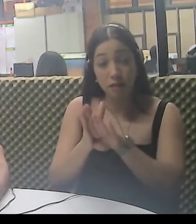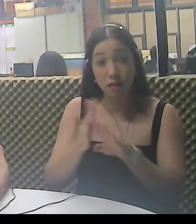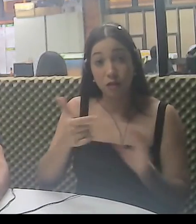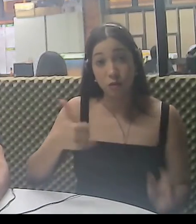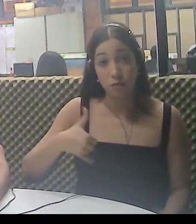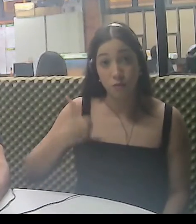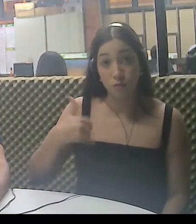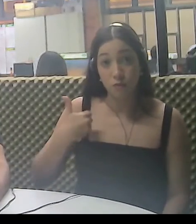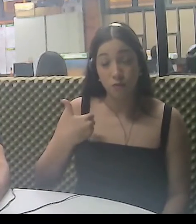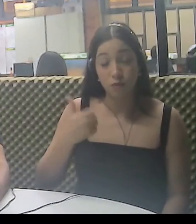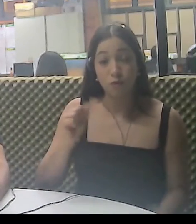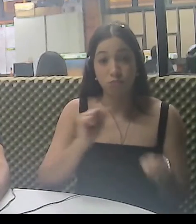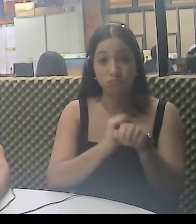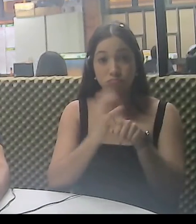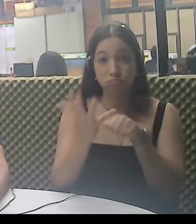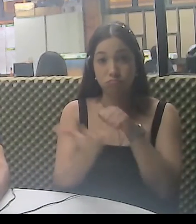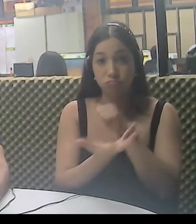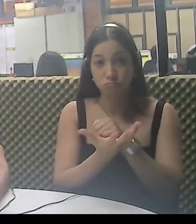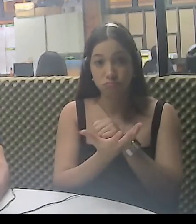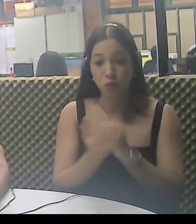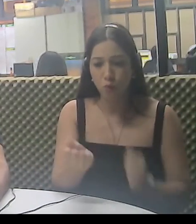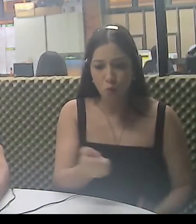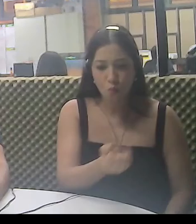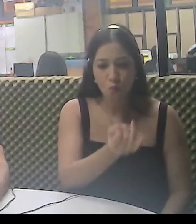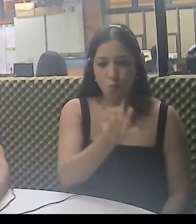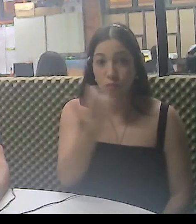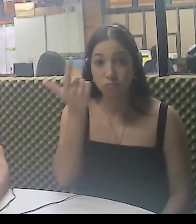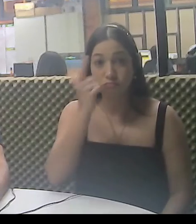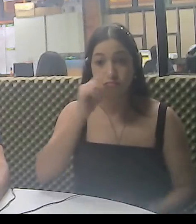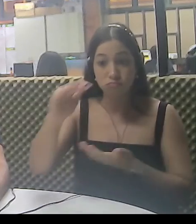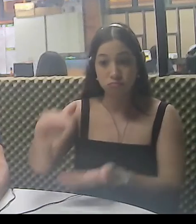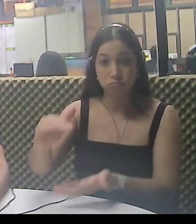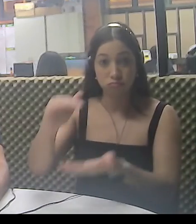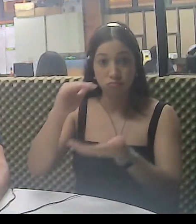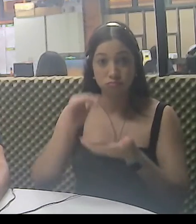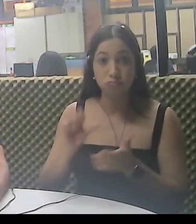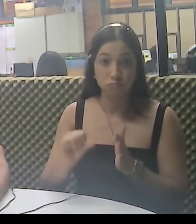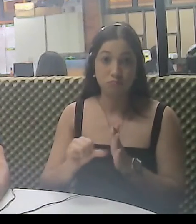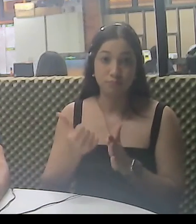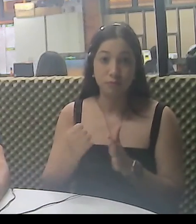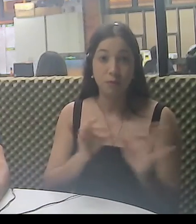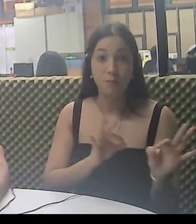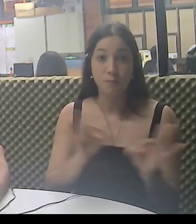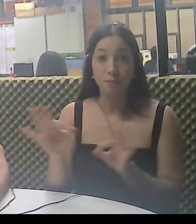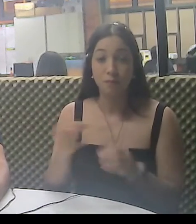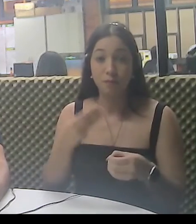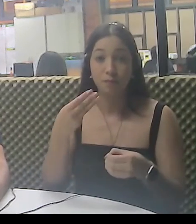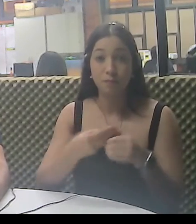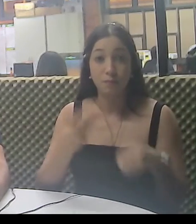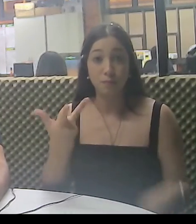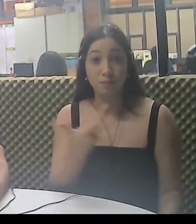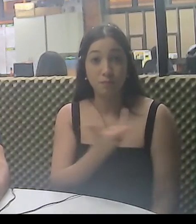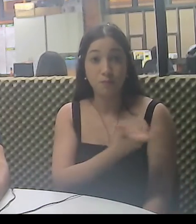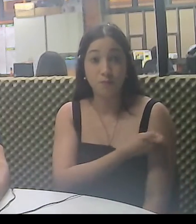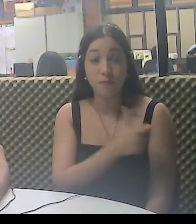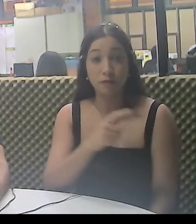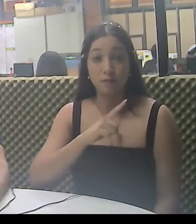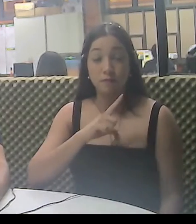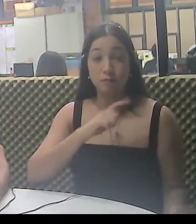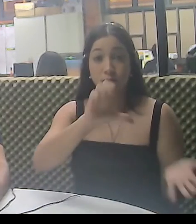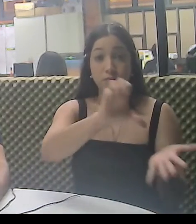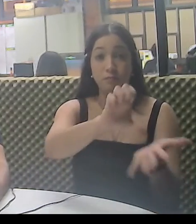a Covid-19. Devido ao quantitativo recebido nesta primeira remessa, o Programa Municipal de Imunização adotou unidades